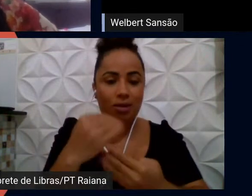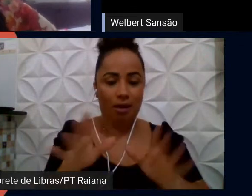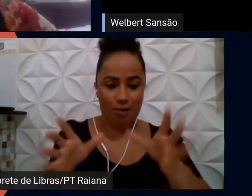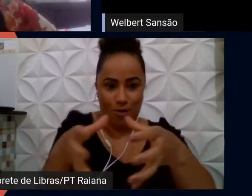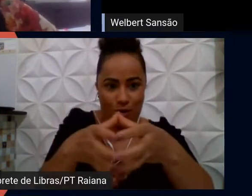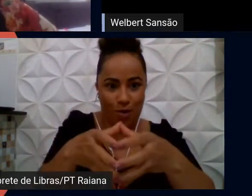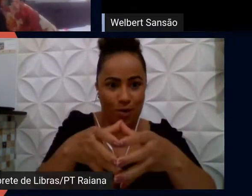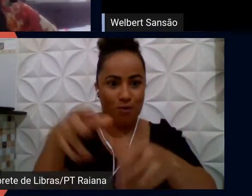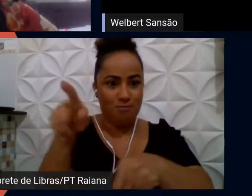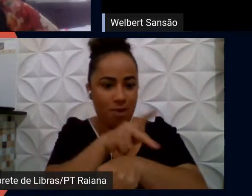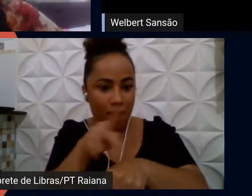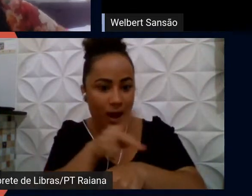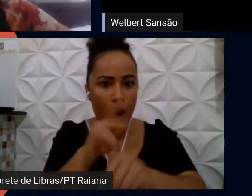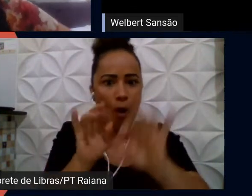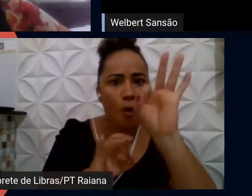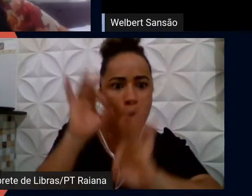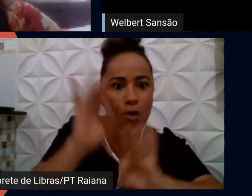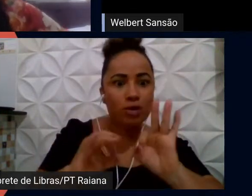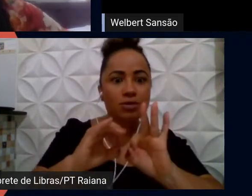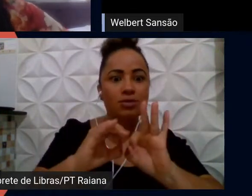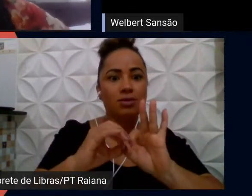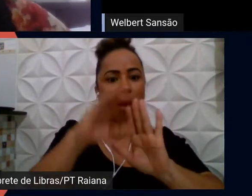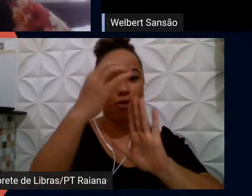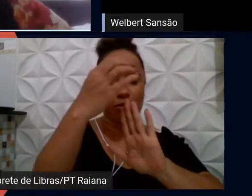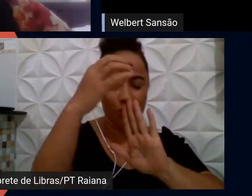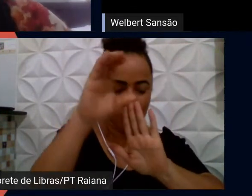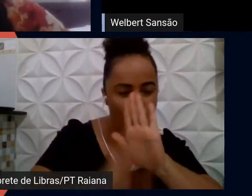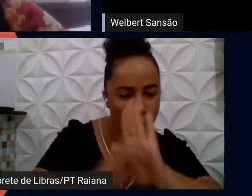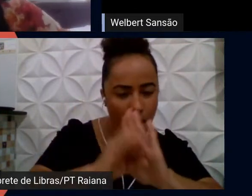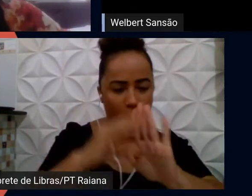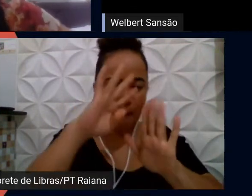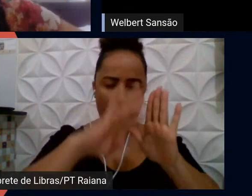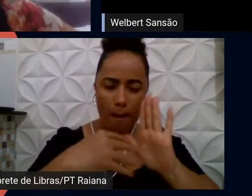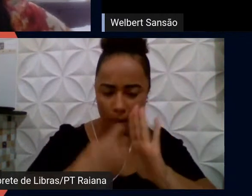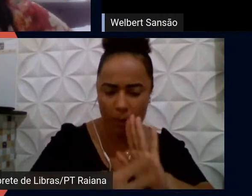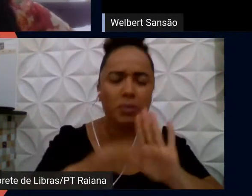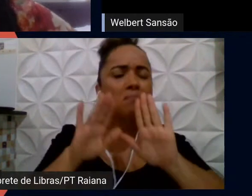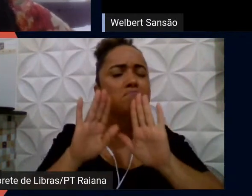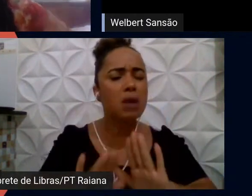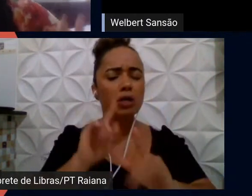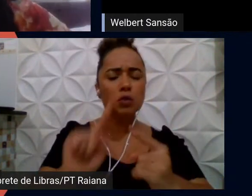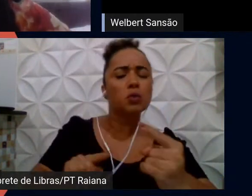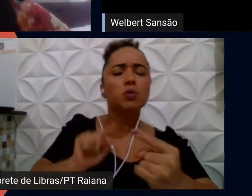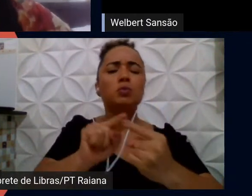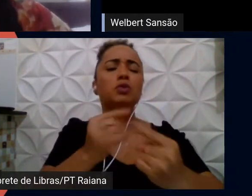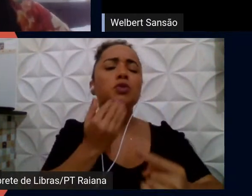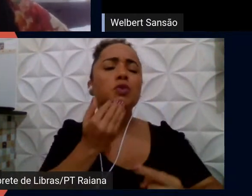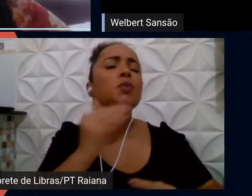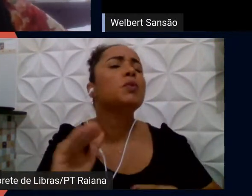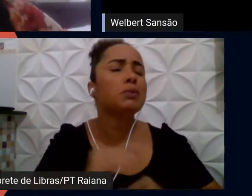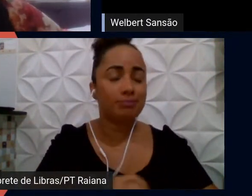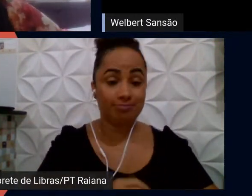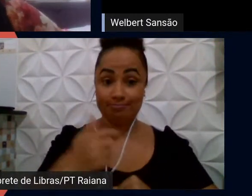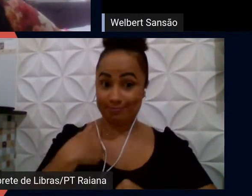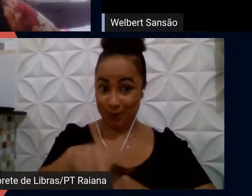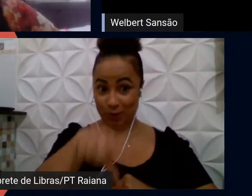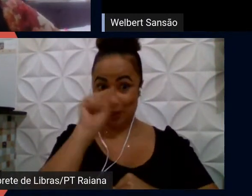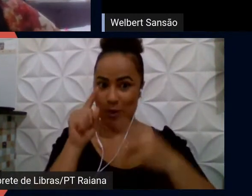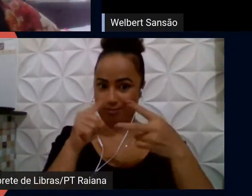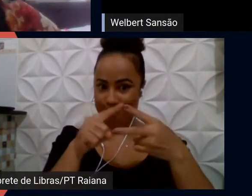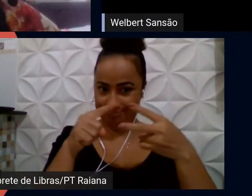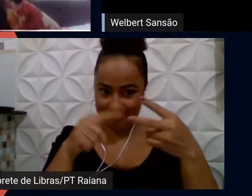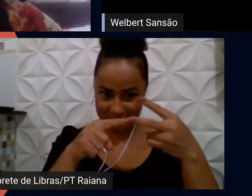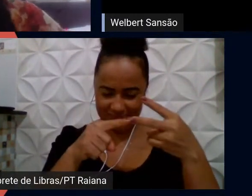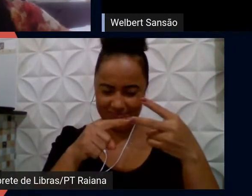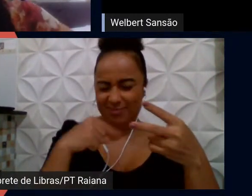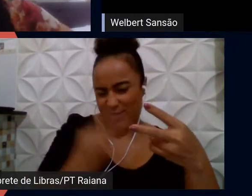elaboração dos currículos locais. Mas assim, que quais são os objetivos? Eu escolho logo dois assim pra gente eh começar o